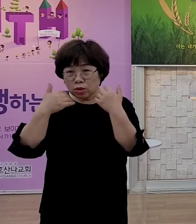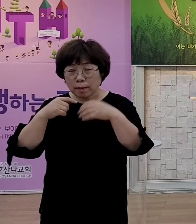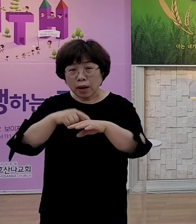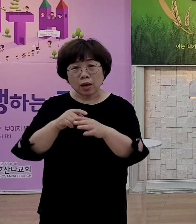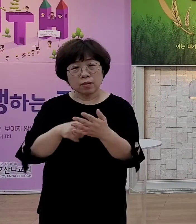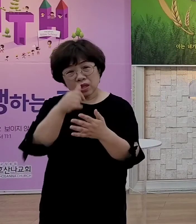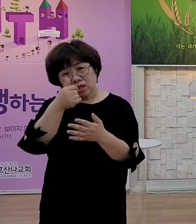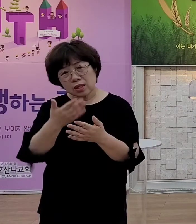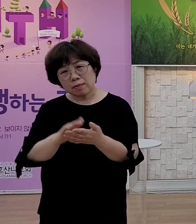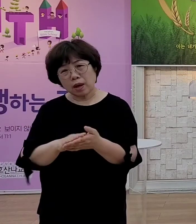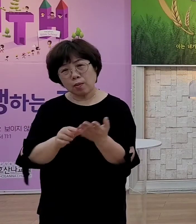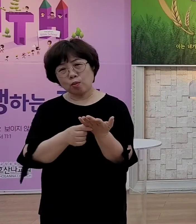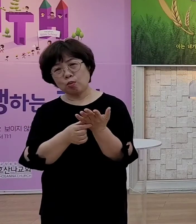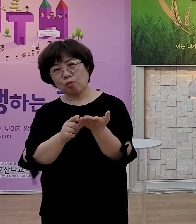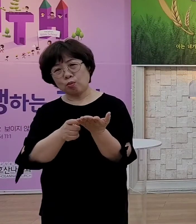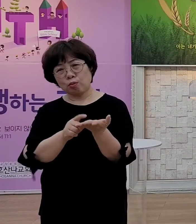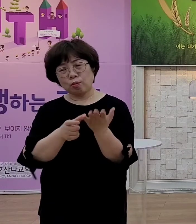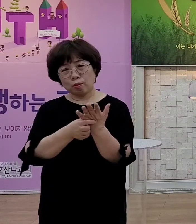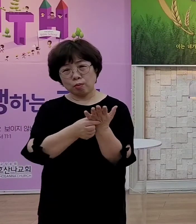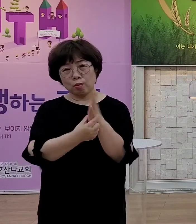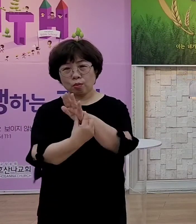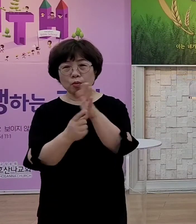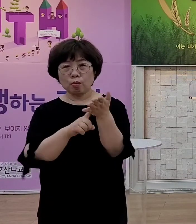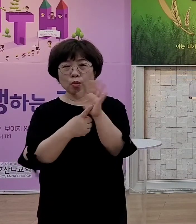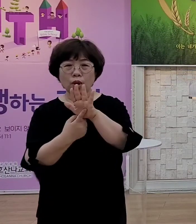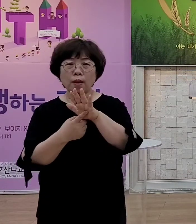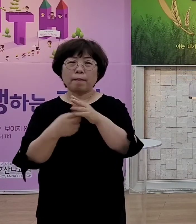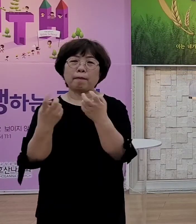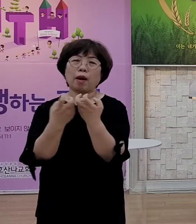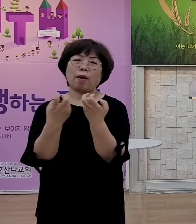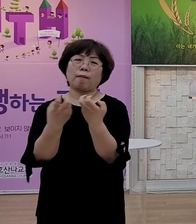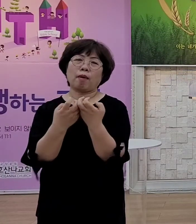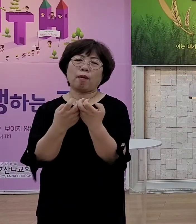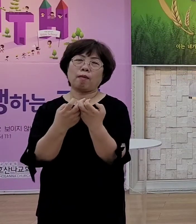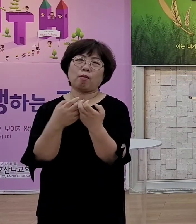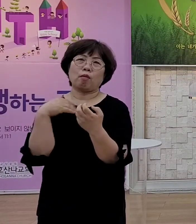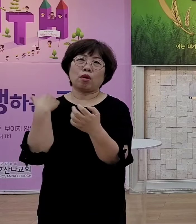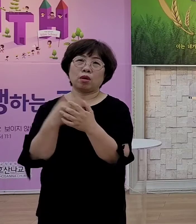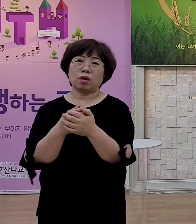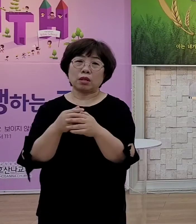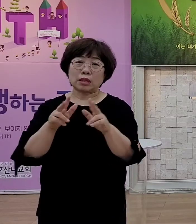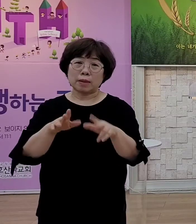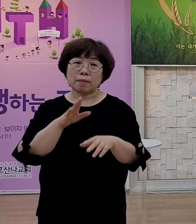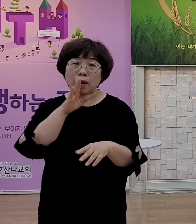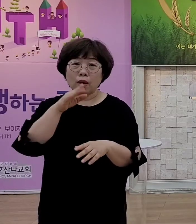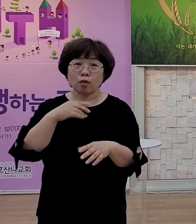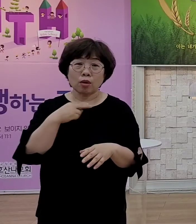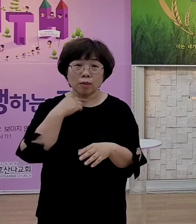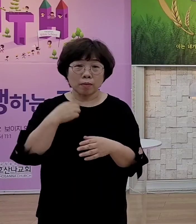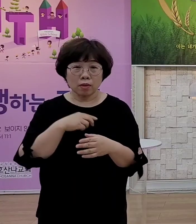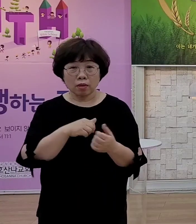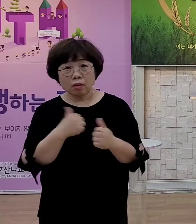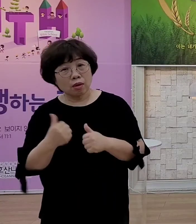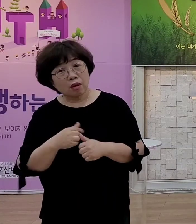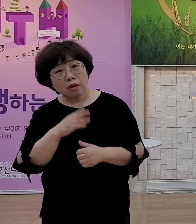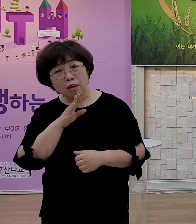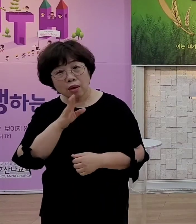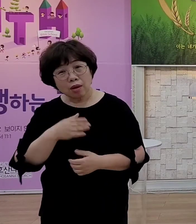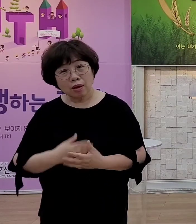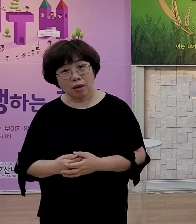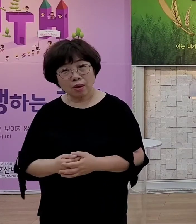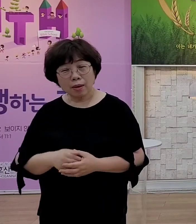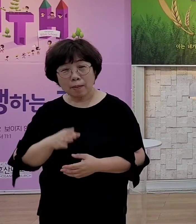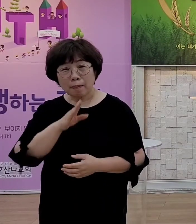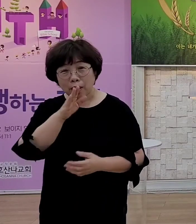있다면 어떻게 해야 되느냐? 그래서 지금 당장 그러면 내 목숨을 내 전부니까 내 목숨까지 그냥 뭐 여기서 죽어야